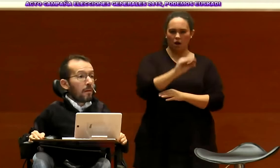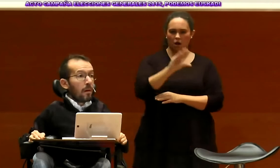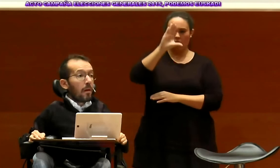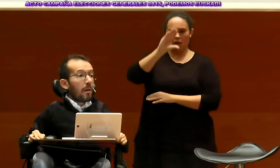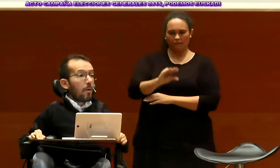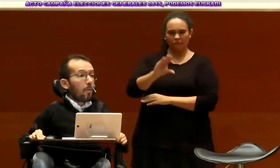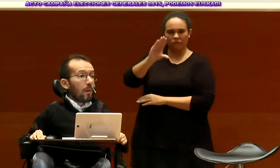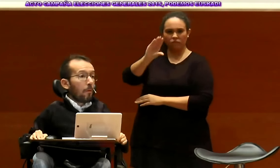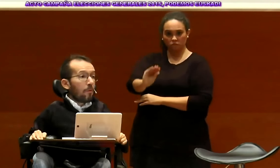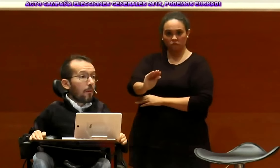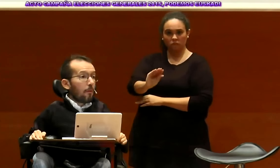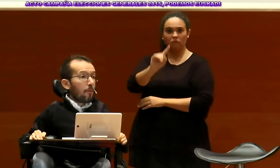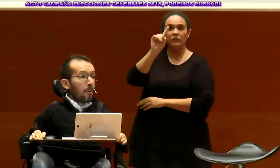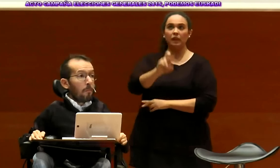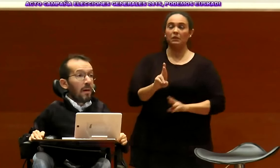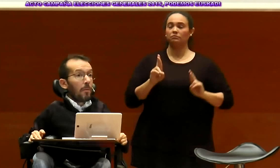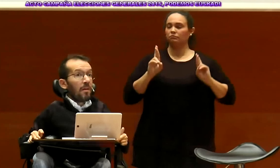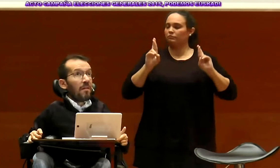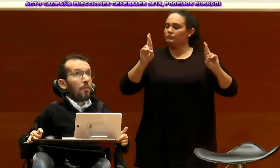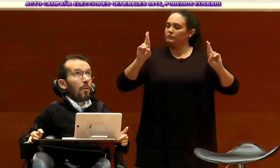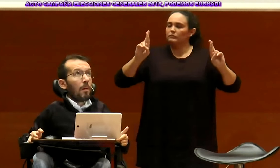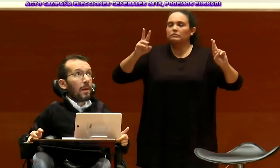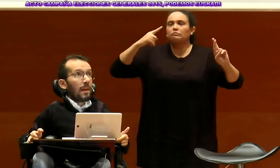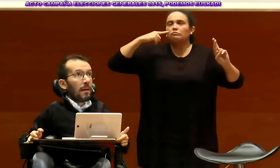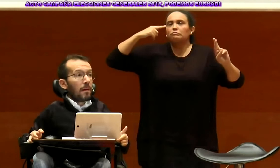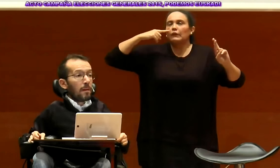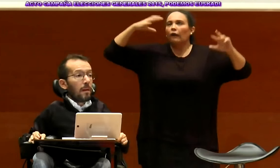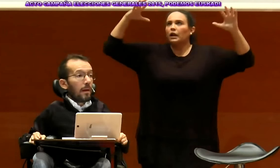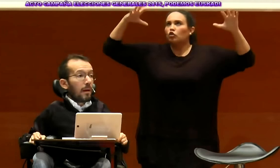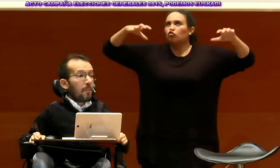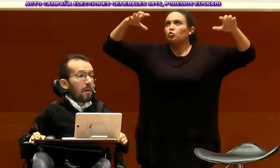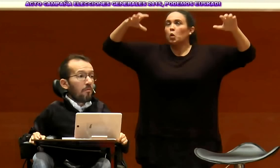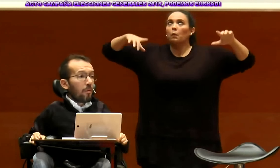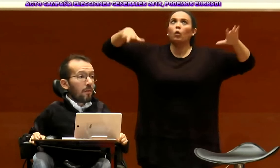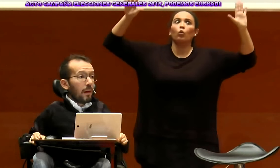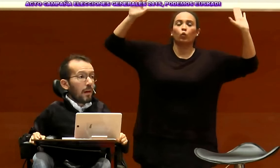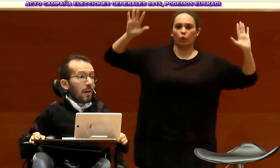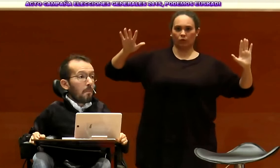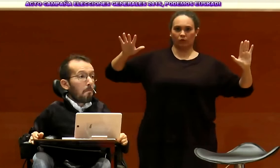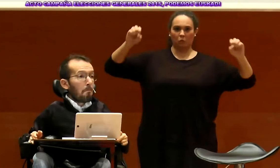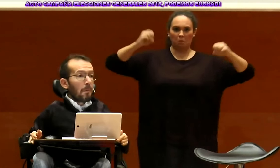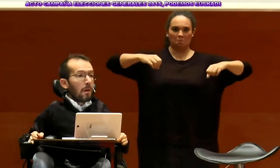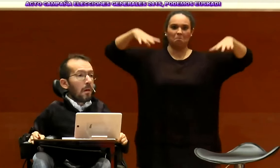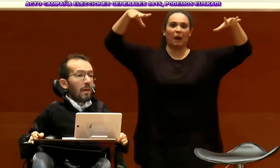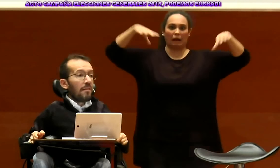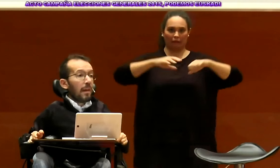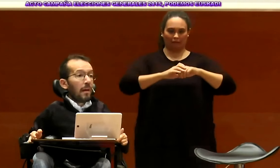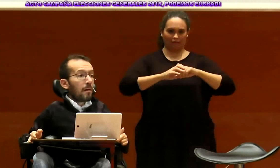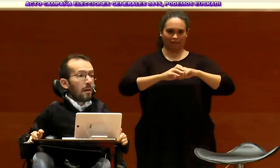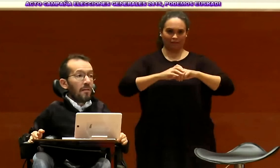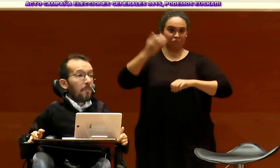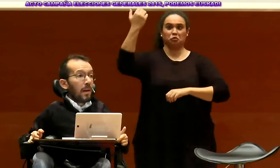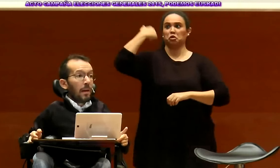empresas y cruzar los dedos para ver si llueve el maná de la inversión extranjera, y ya